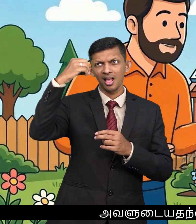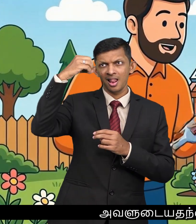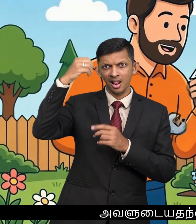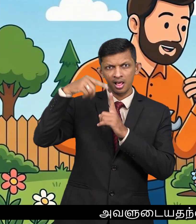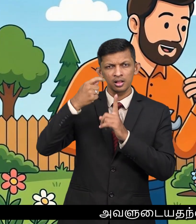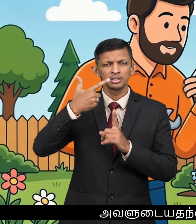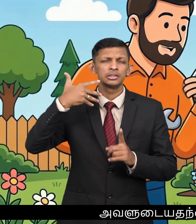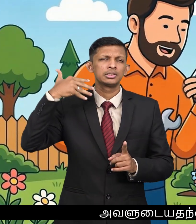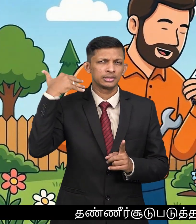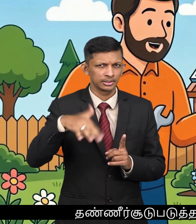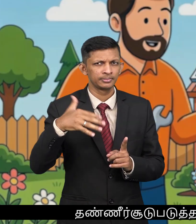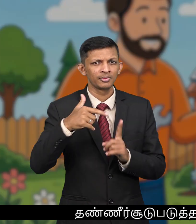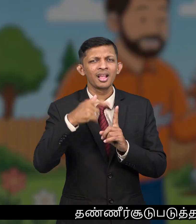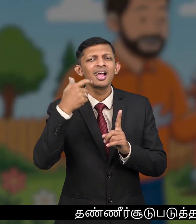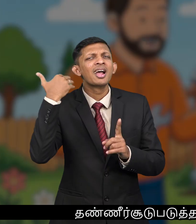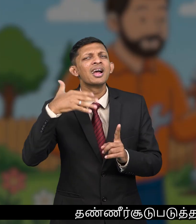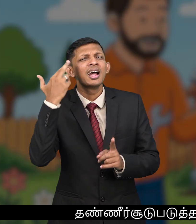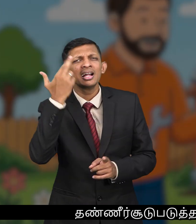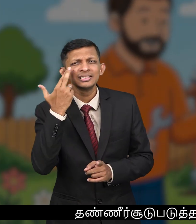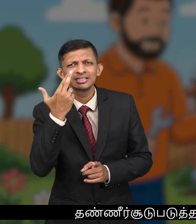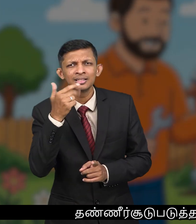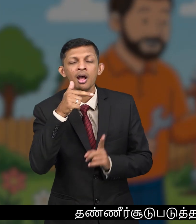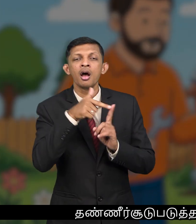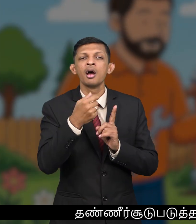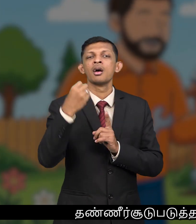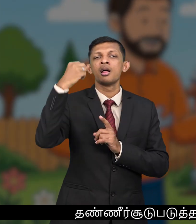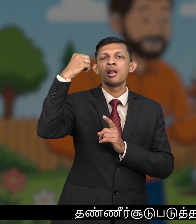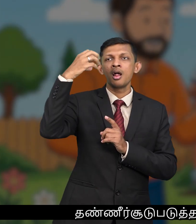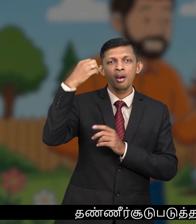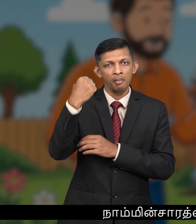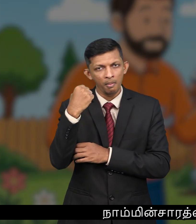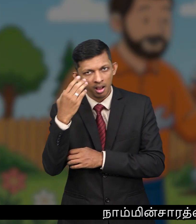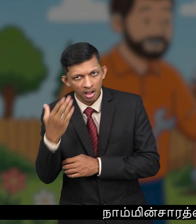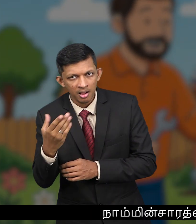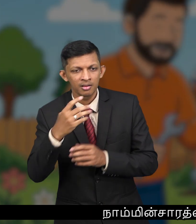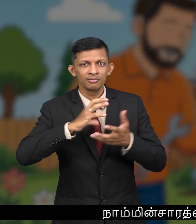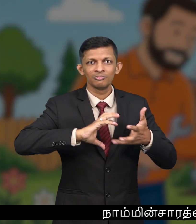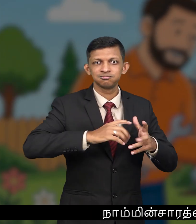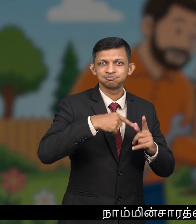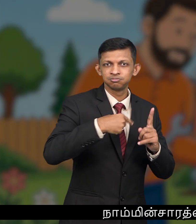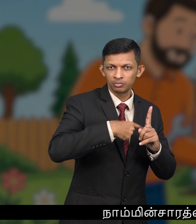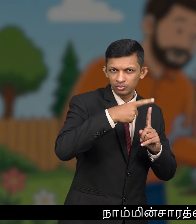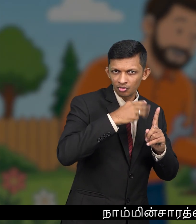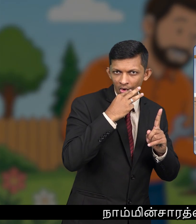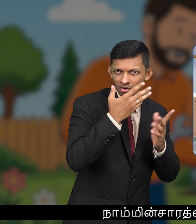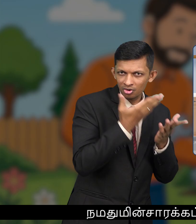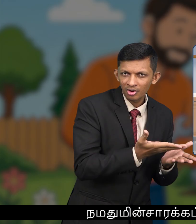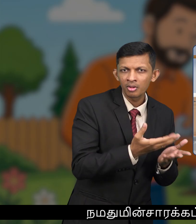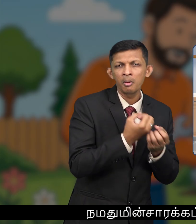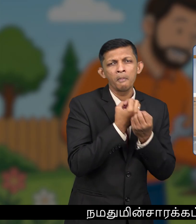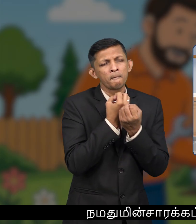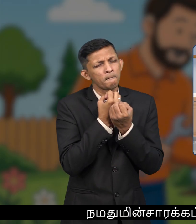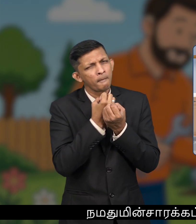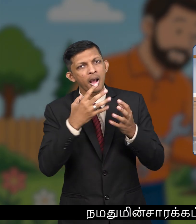எரியவும், தண்ணீர் சூடுபடுத்தவும் மற்றும் பல விஷயங்களுக்கும் நாம் மின்சாரத்தை பயன்படுத்துவதால்